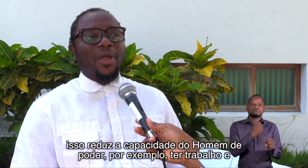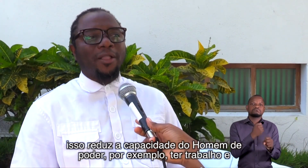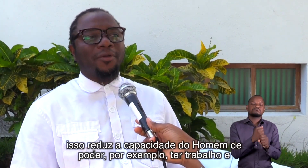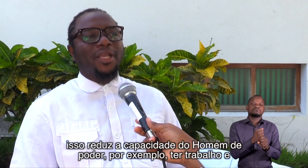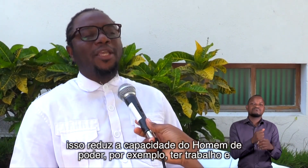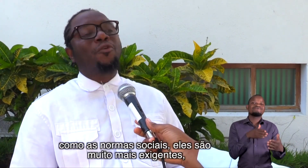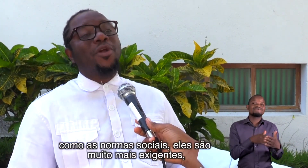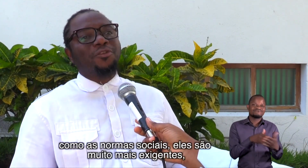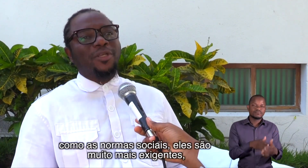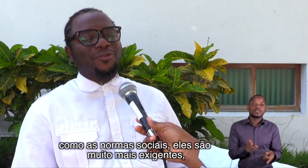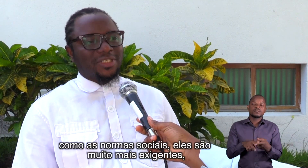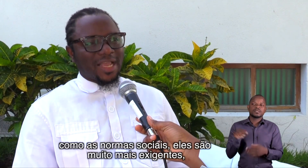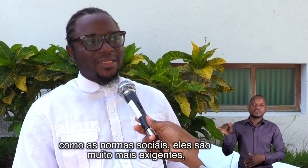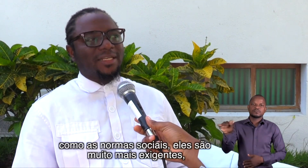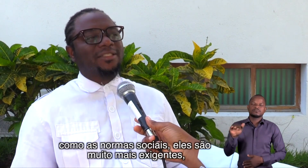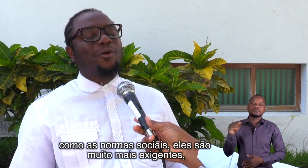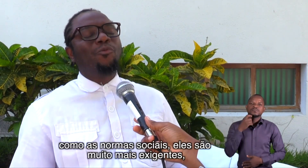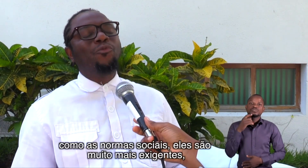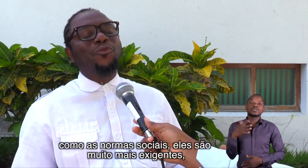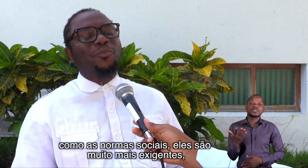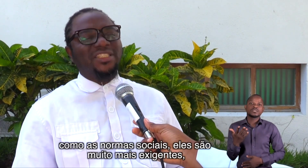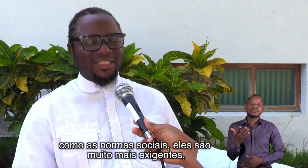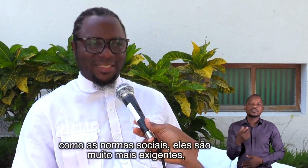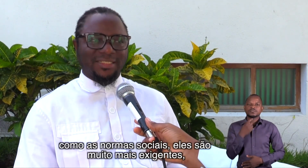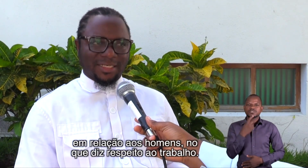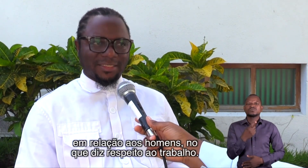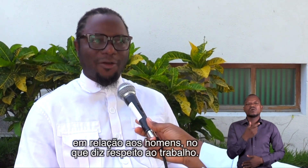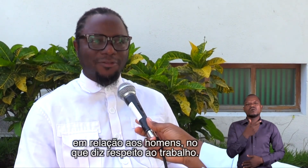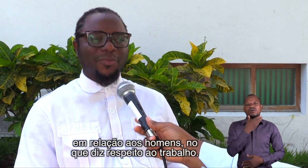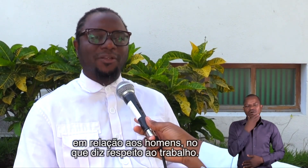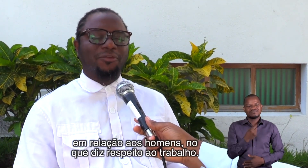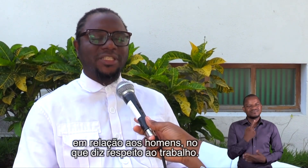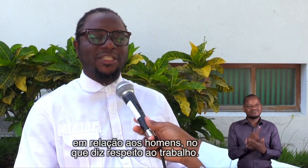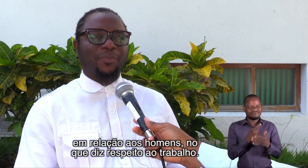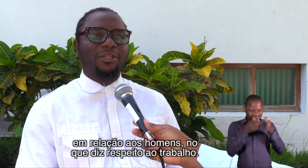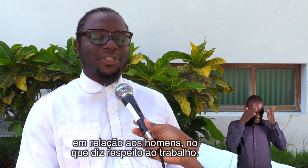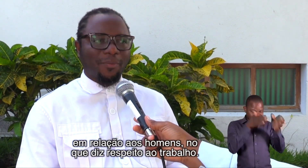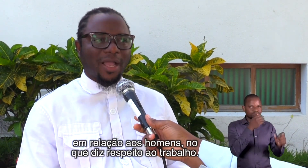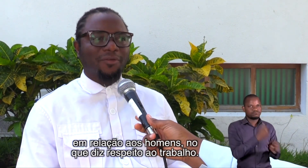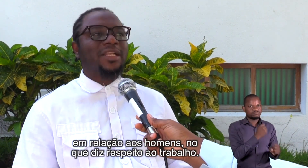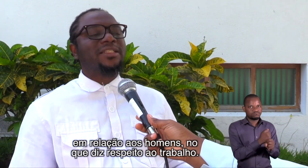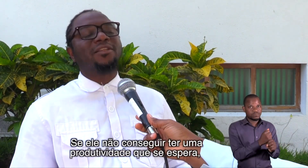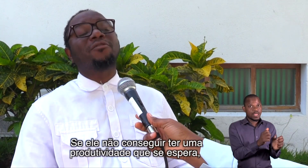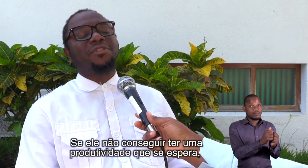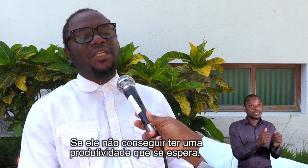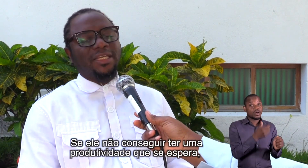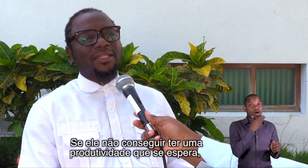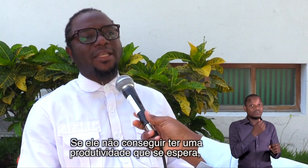trabalho. E como as normas sociais elas são muito mais exigentes em relação aos homens no que diz respeito ao trabalho, se ele não conseguir ter